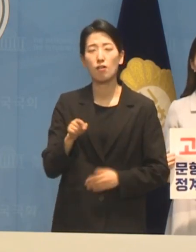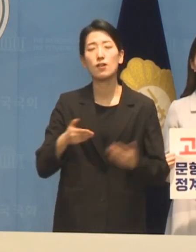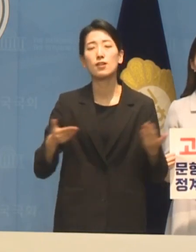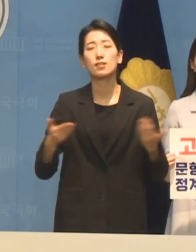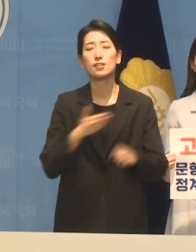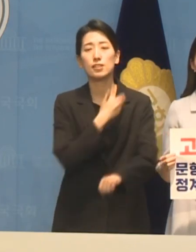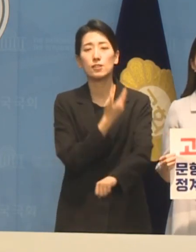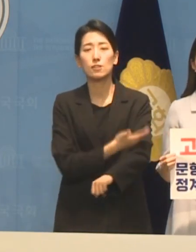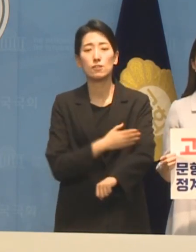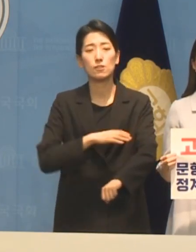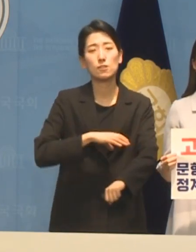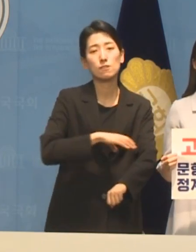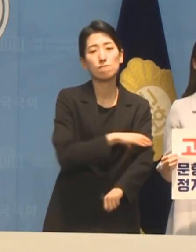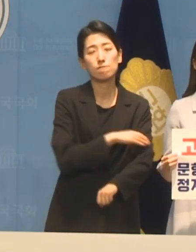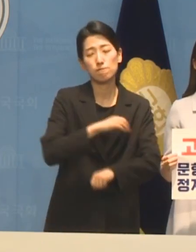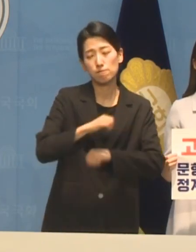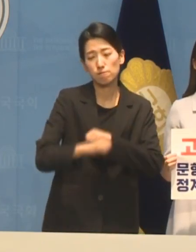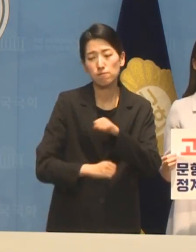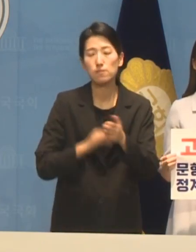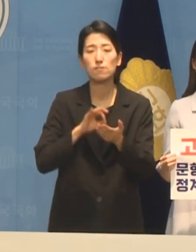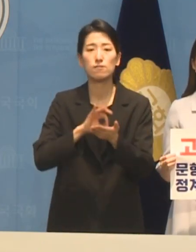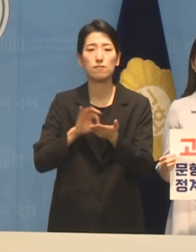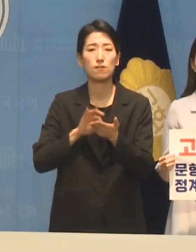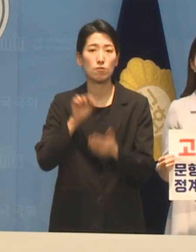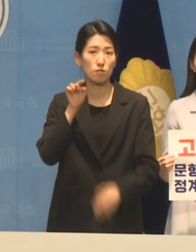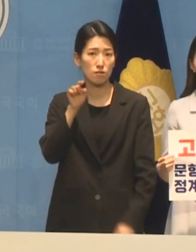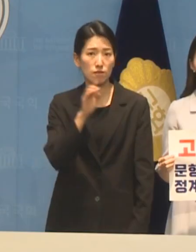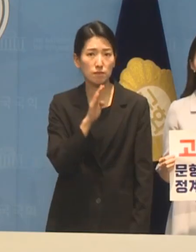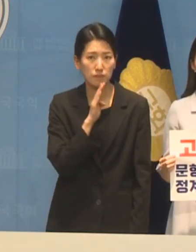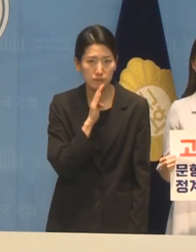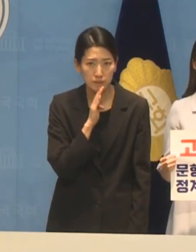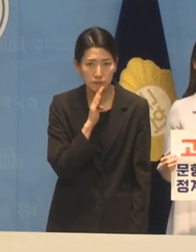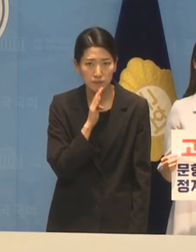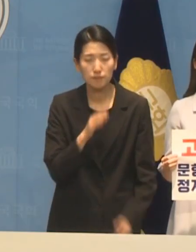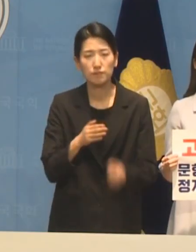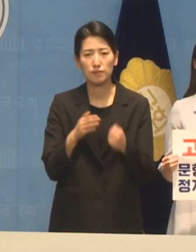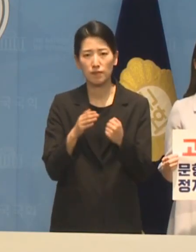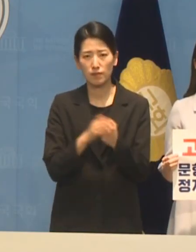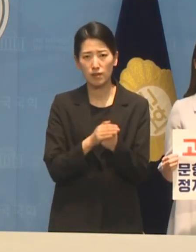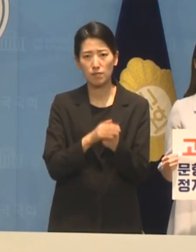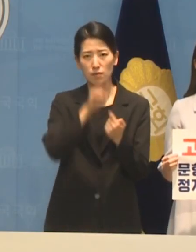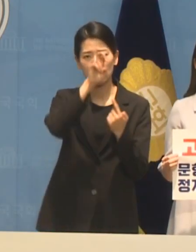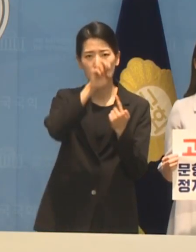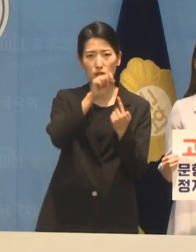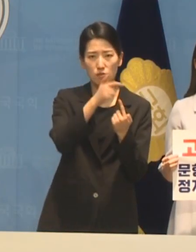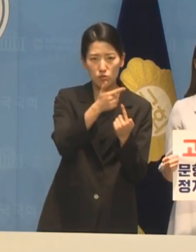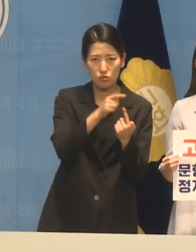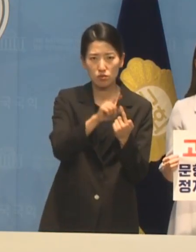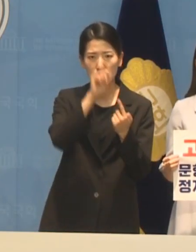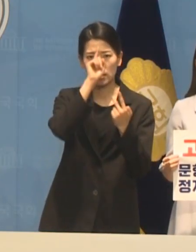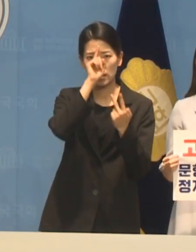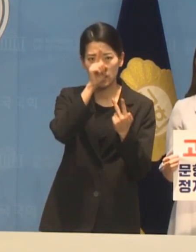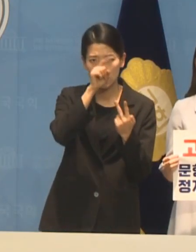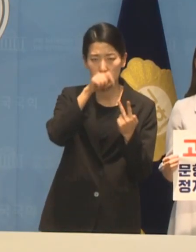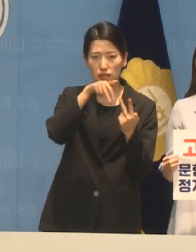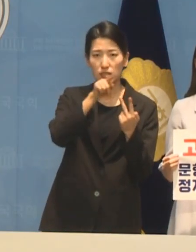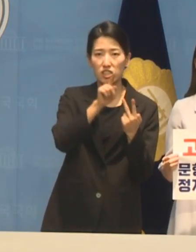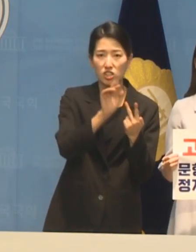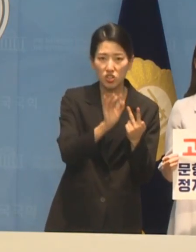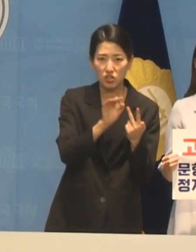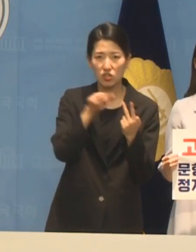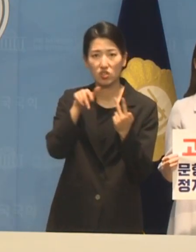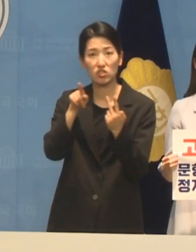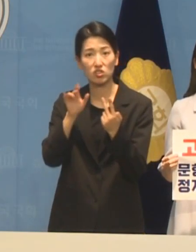직권남용에 해당되는 것입니다. 그리하여 피고발인 문형배, 이미선, 정계선,